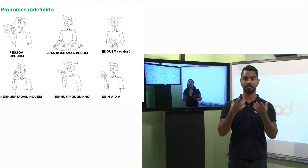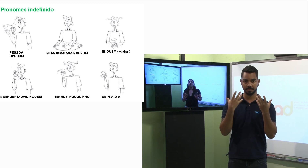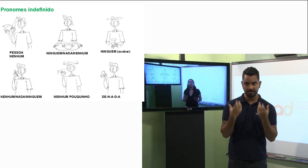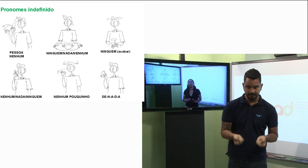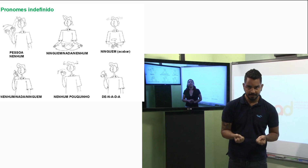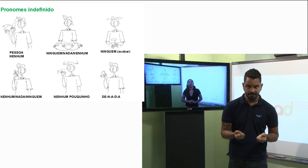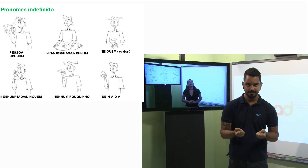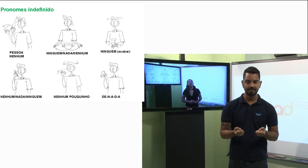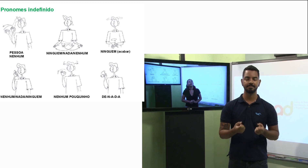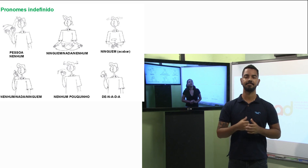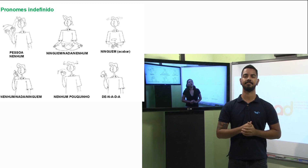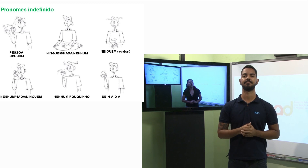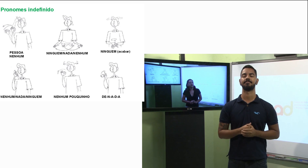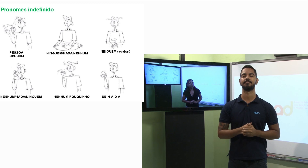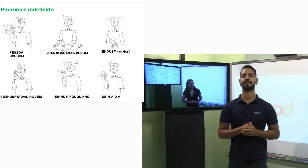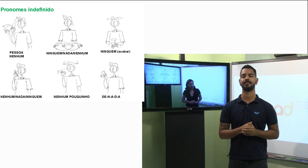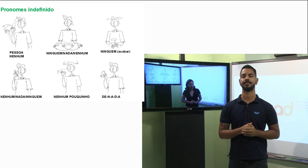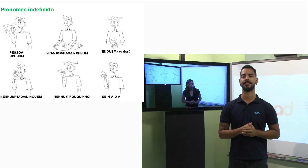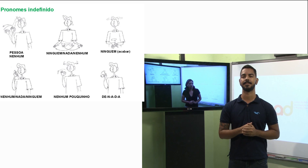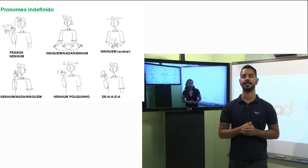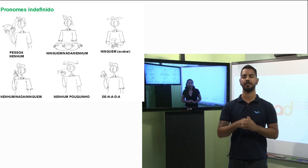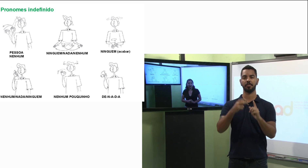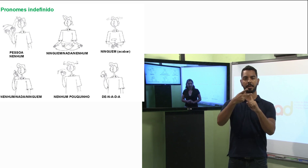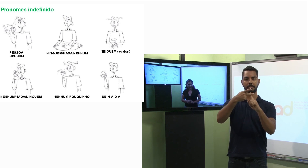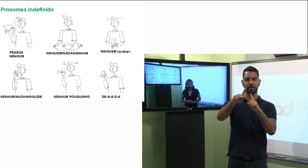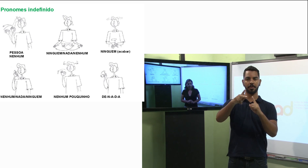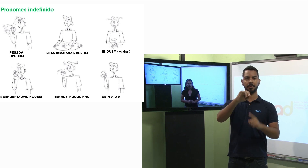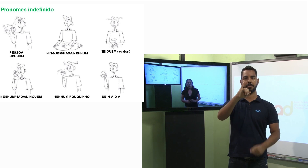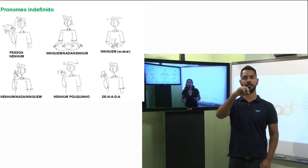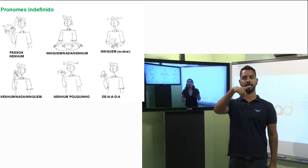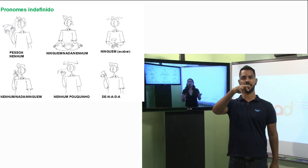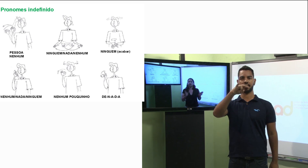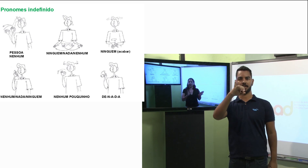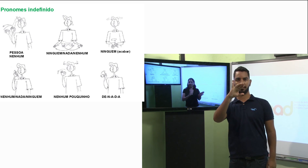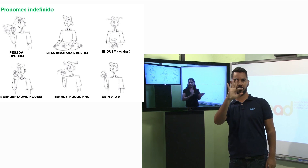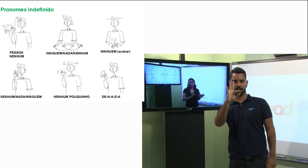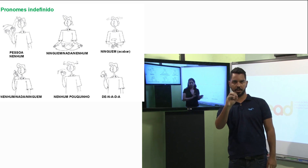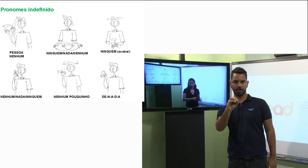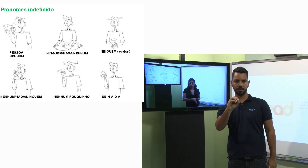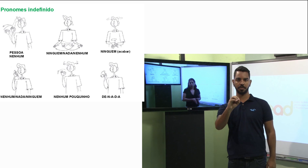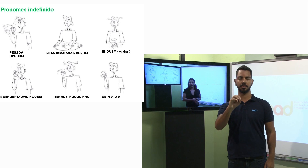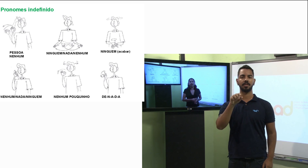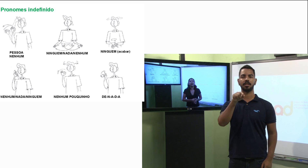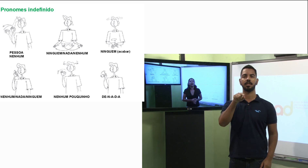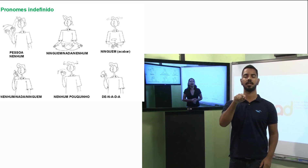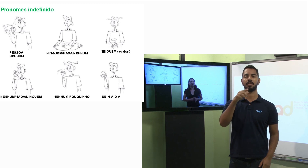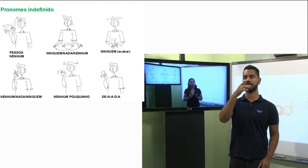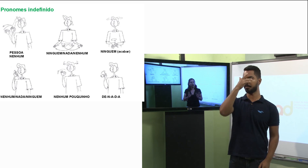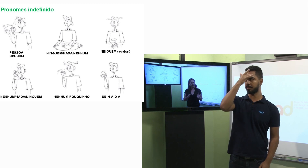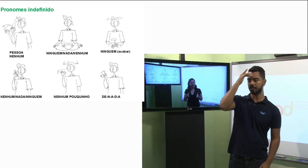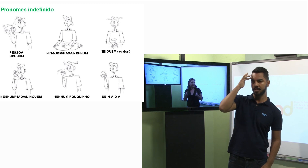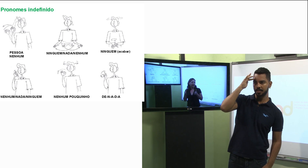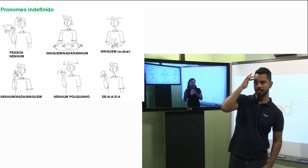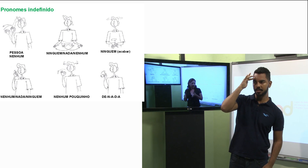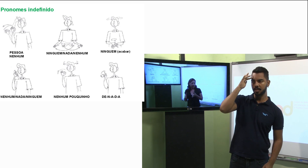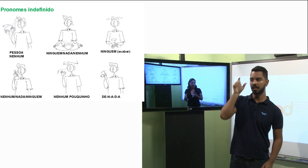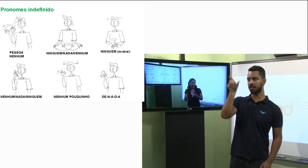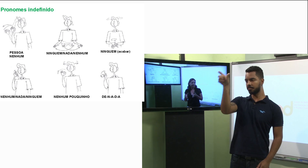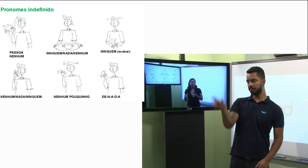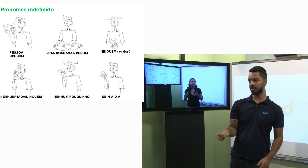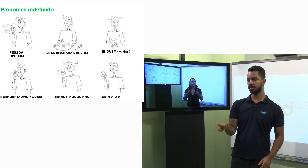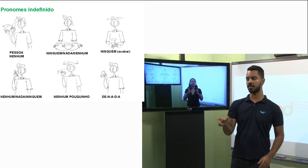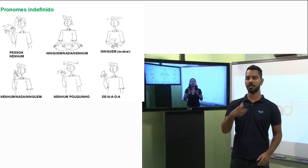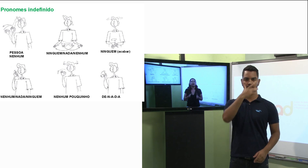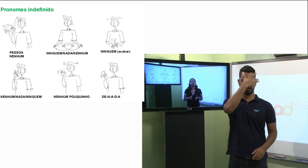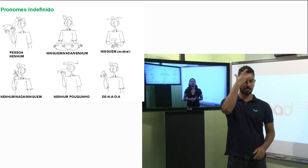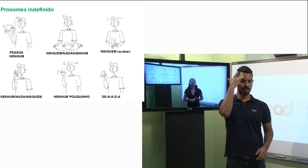então? Bom, os pronomes indefinidos, como ninguém, quando se refere a pessoa, e ninguém, quando se refere a